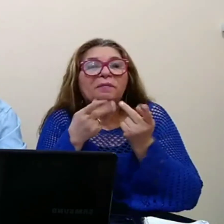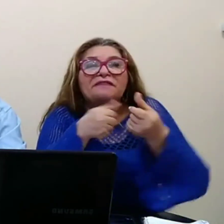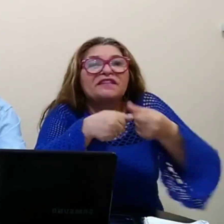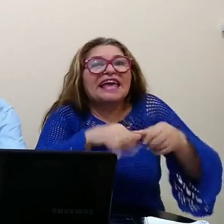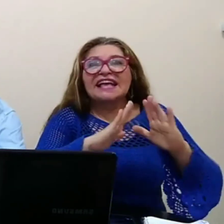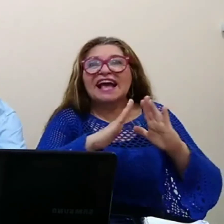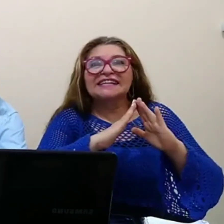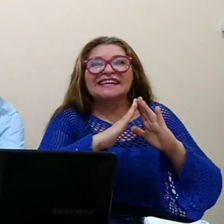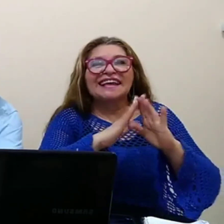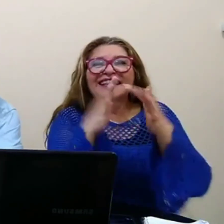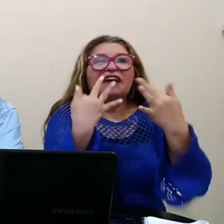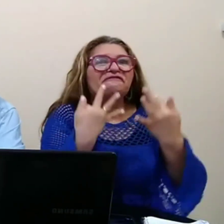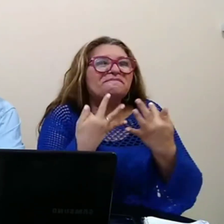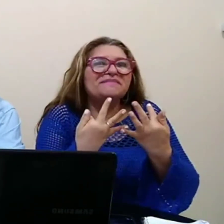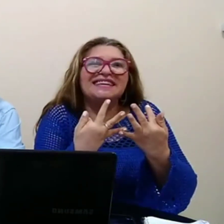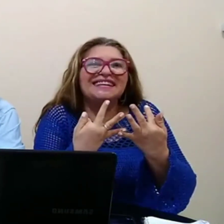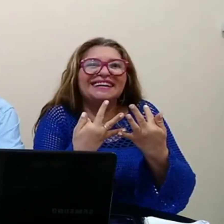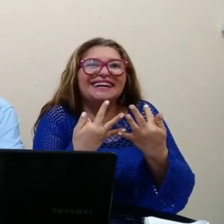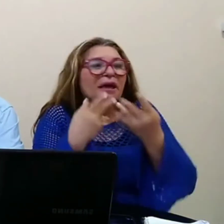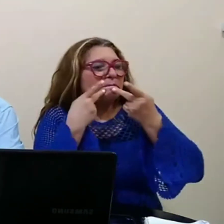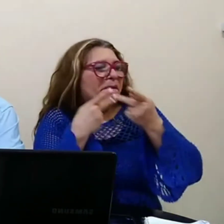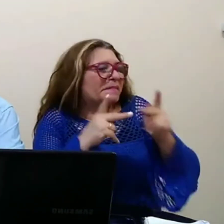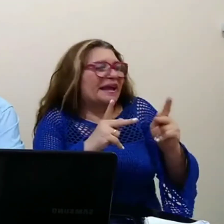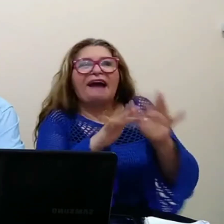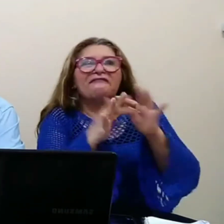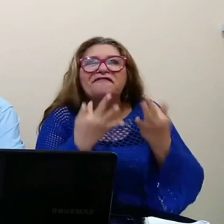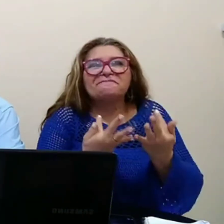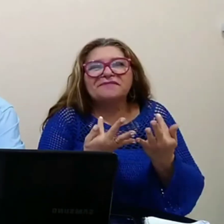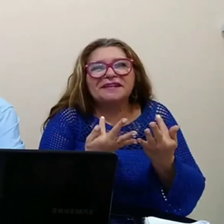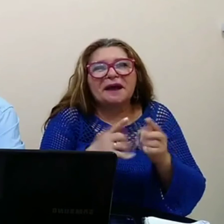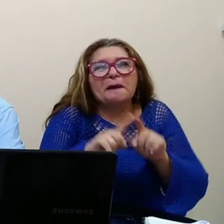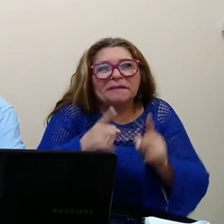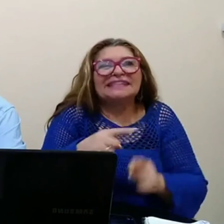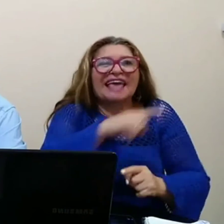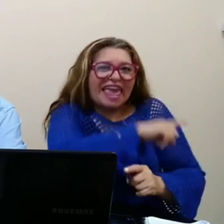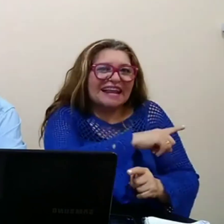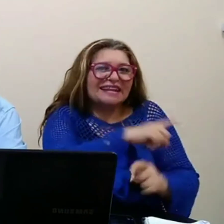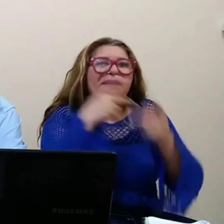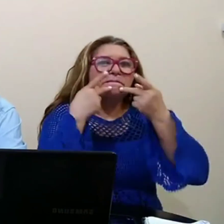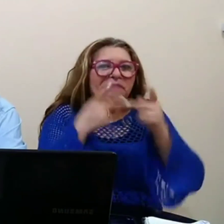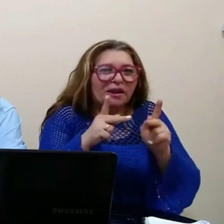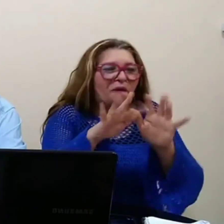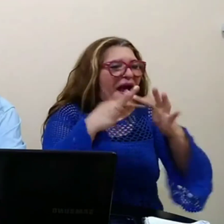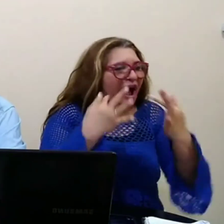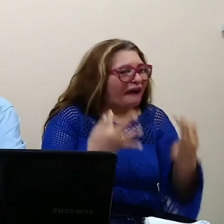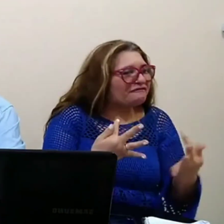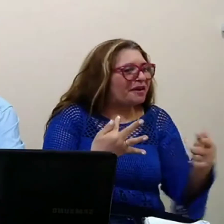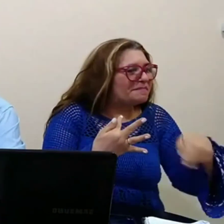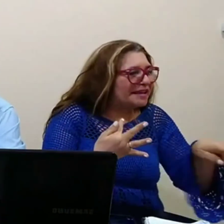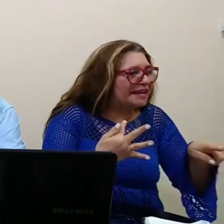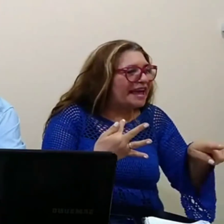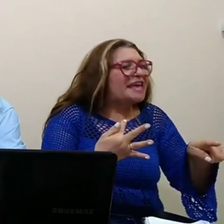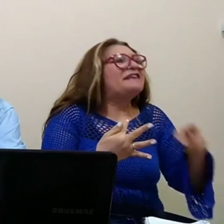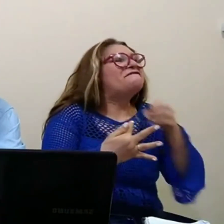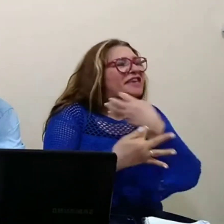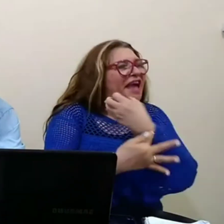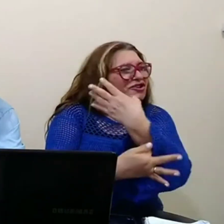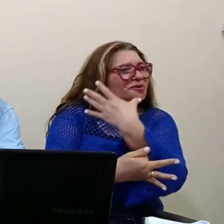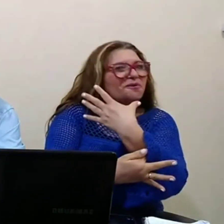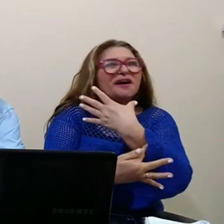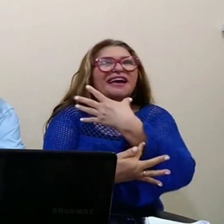Jesus. Porque Jesus tinha dito: vai para os teus, para a tua família, e anuncia tudo que o Senhor te fez e como